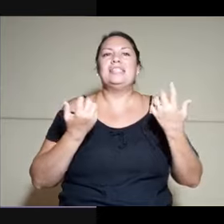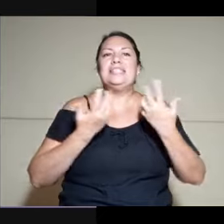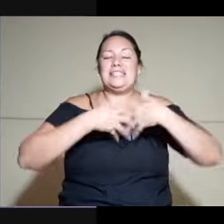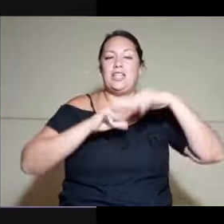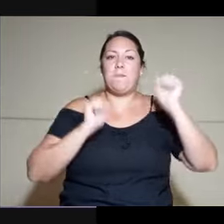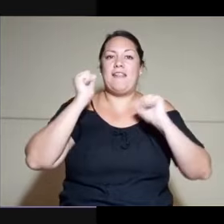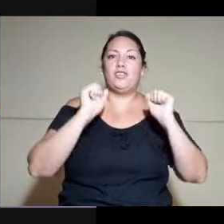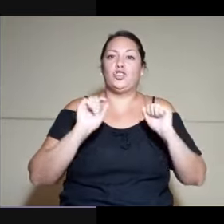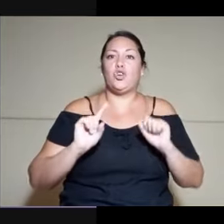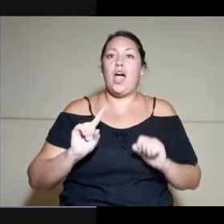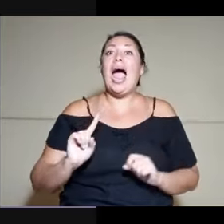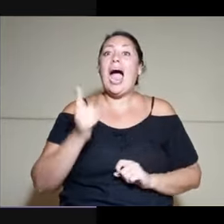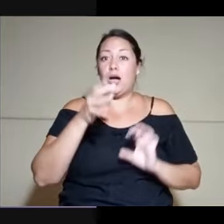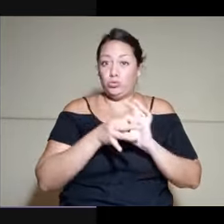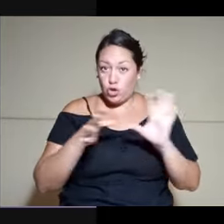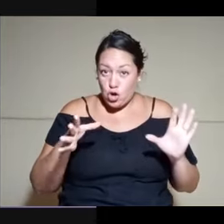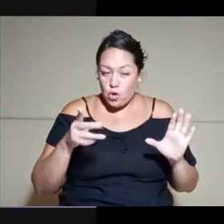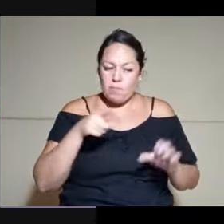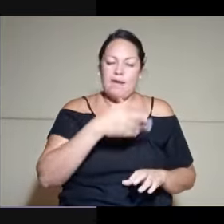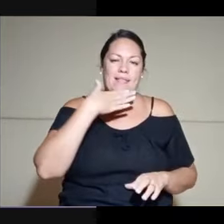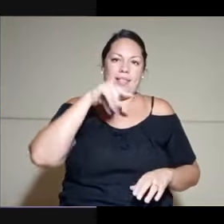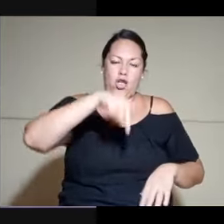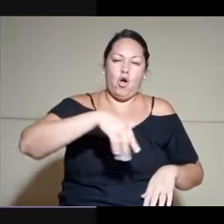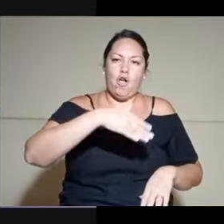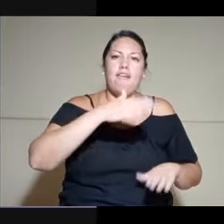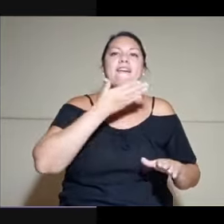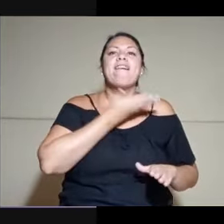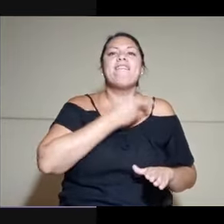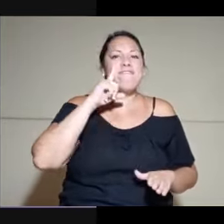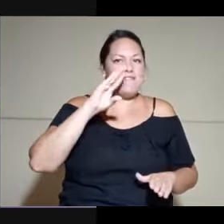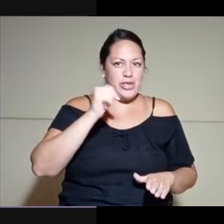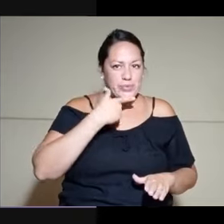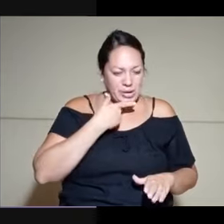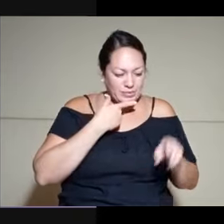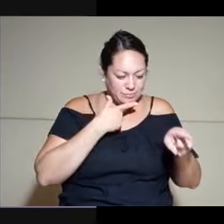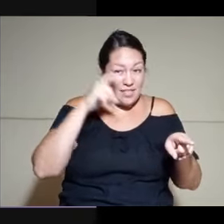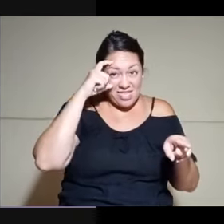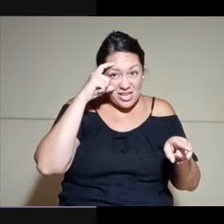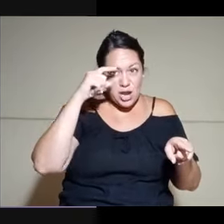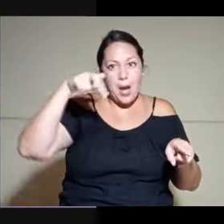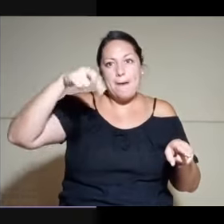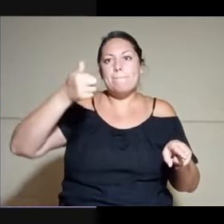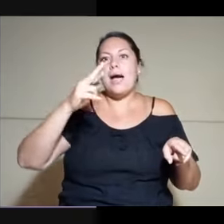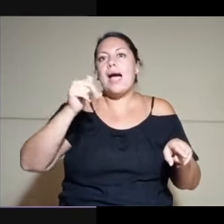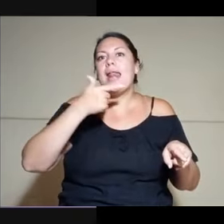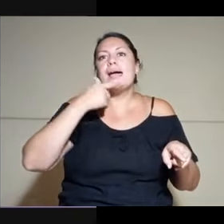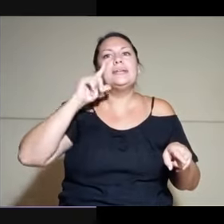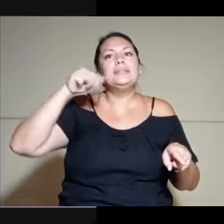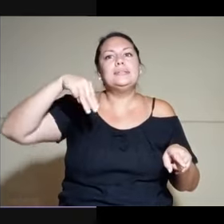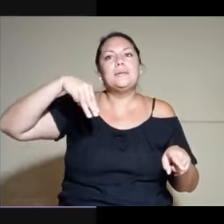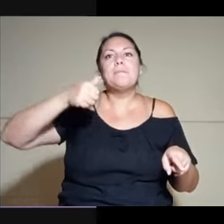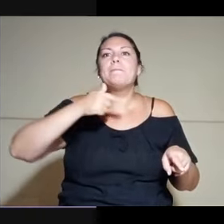Sí. Después lo van a entender cuando veamos sistema nervioso autónomo. Pero a la vista de hoy, las fibras